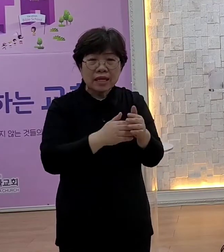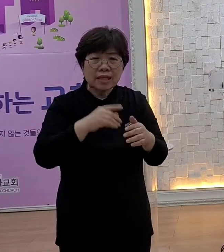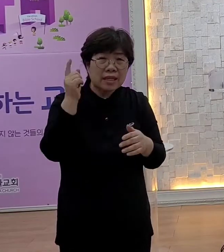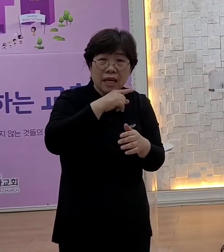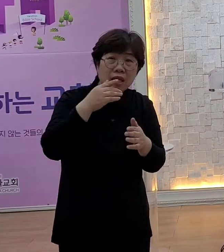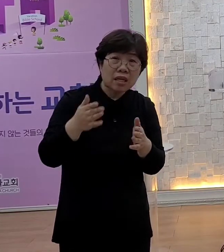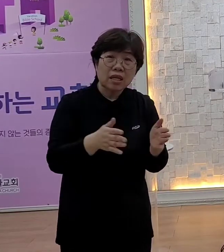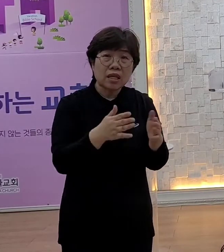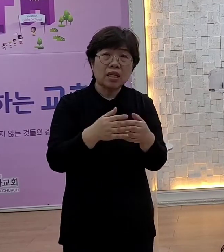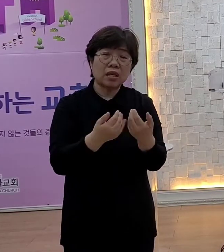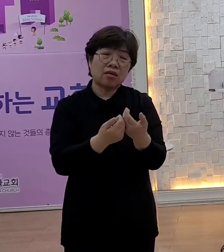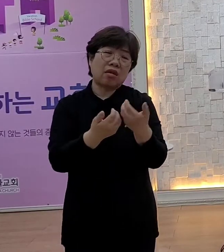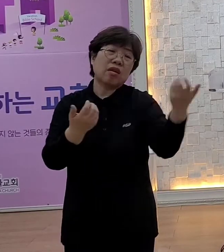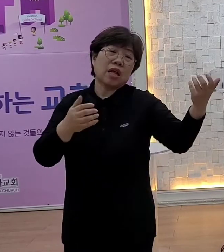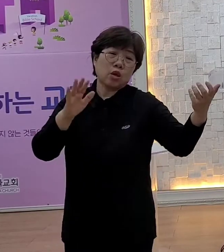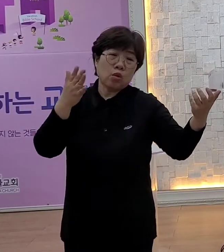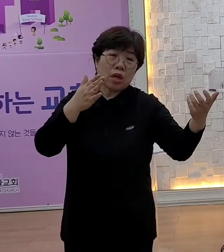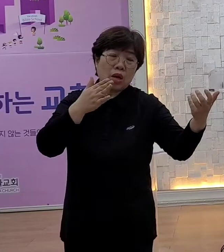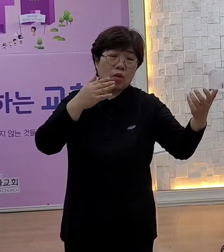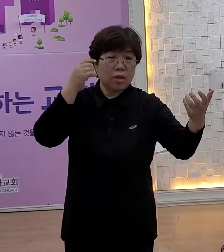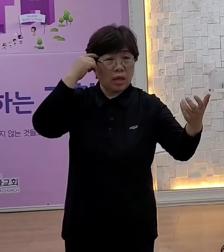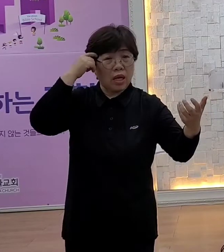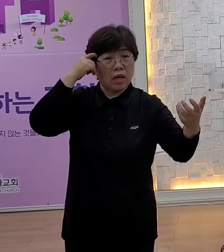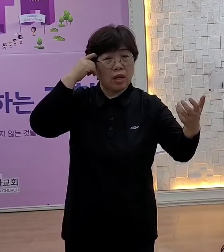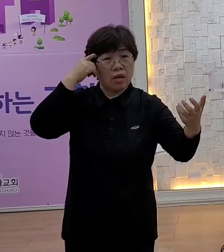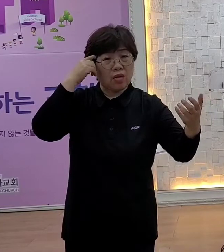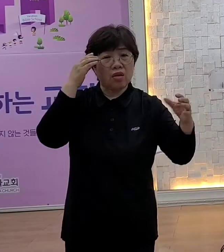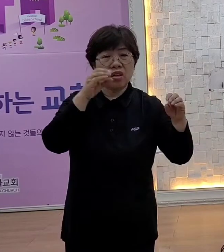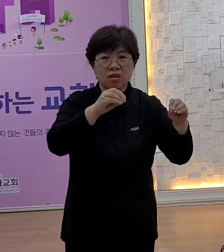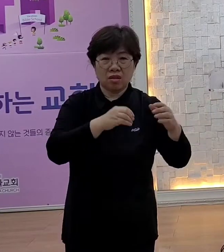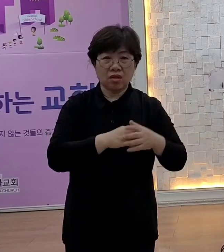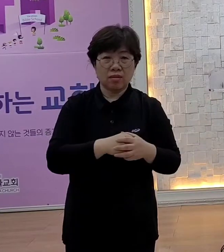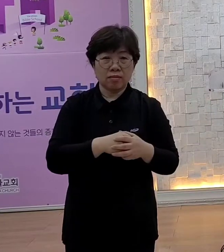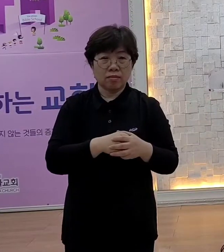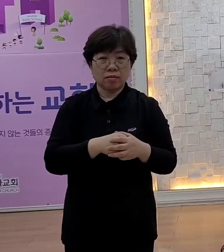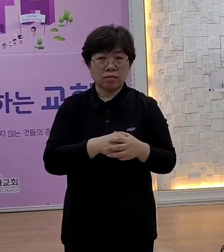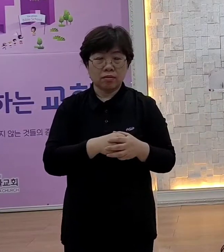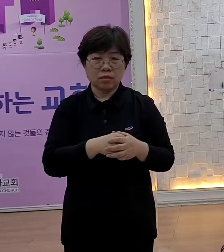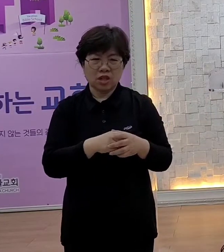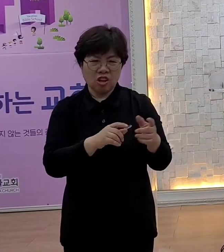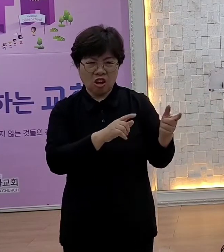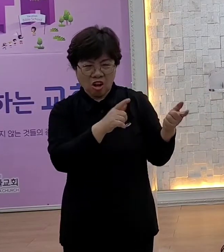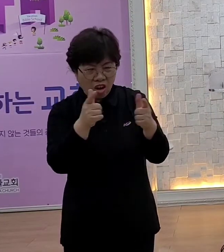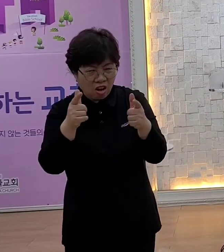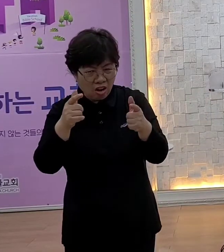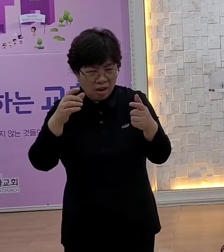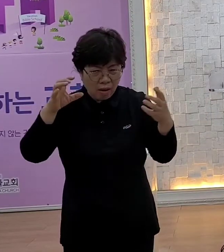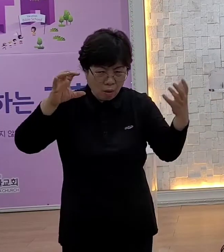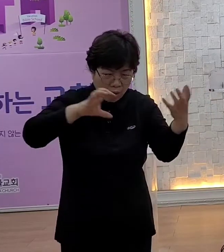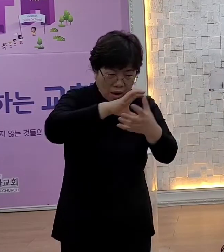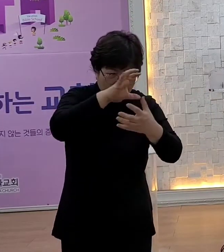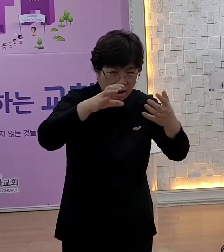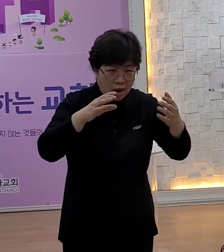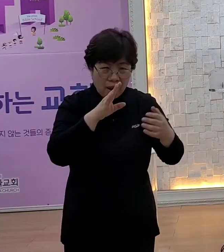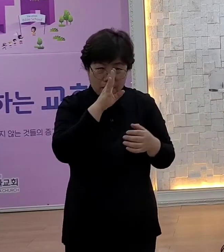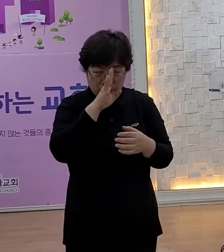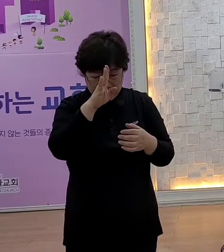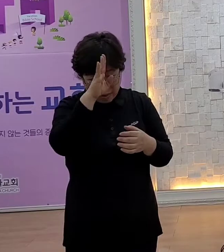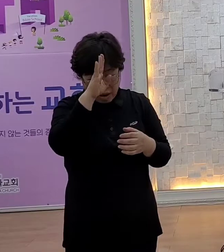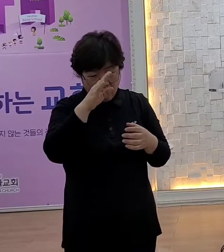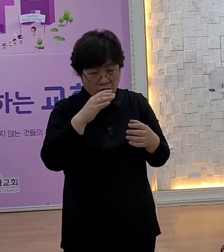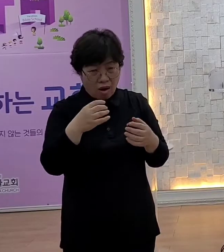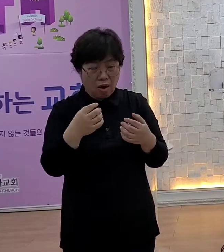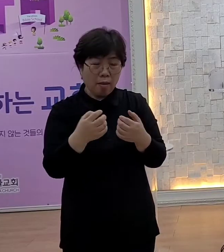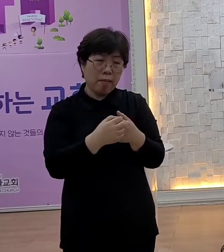사실, 이렇게 이해한 거예요. 지금 제가 아까 배경 설명 드렸잖아요. 기근과 온갖 뭐 일들 그리고